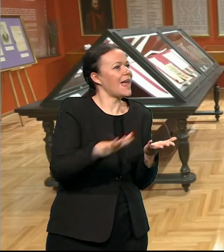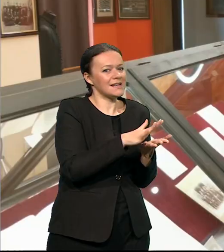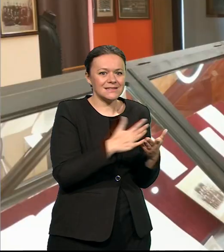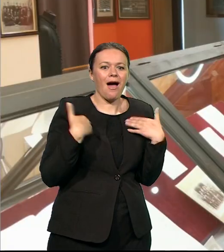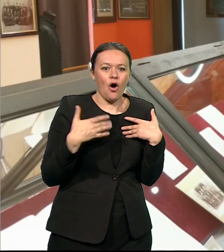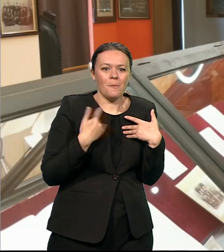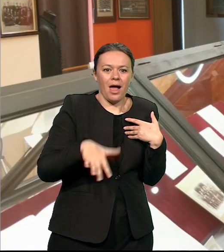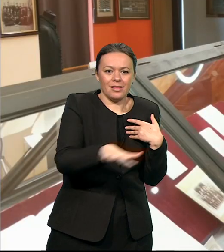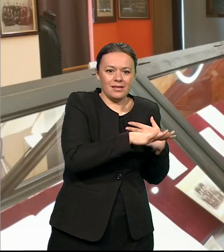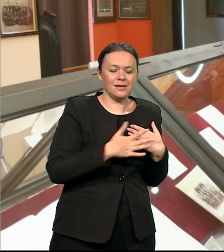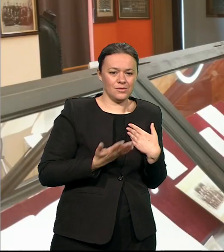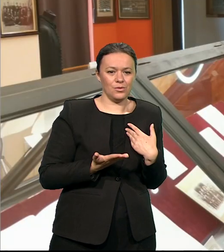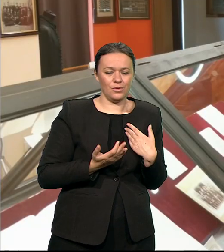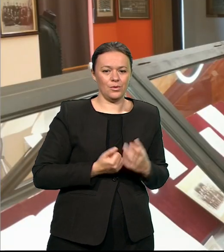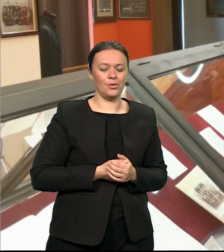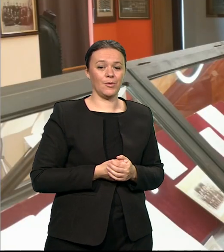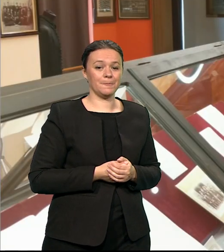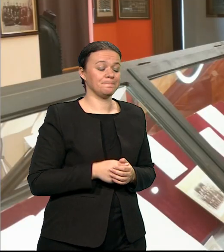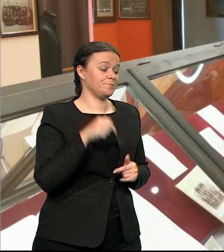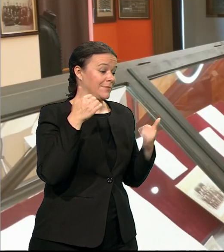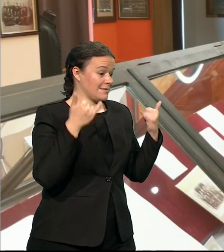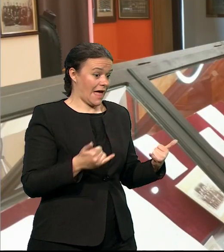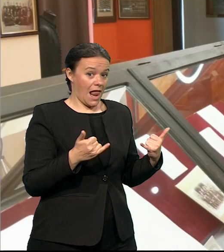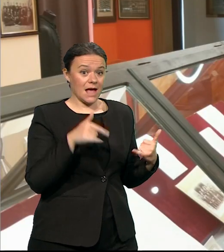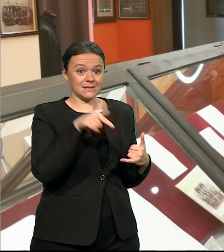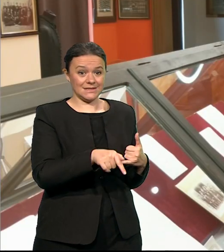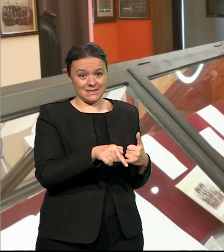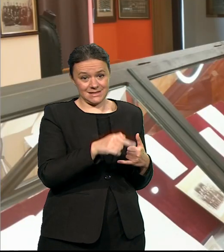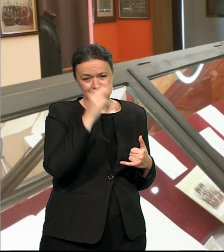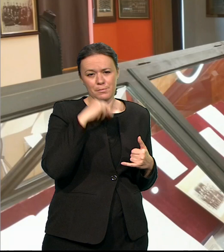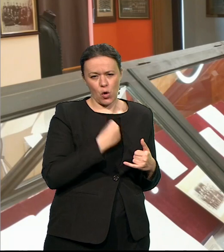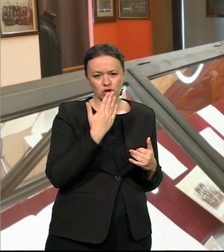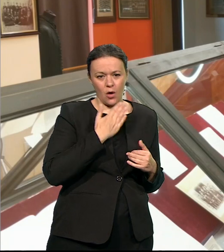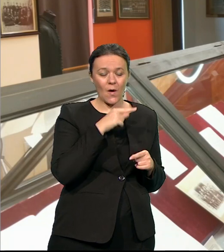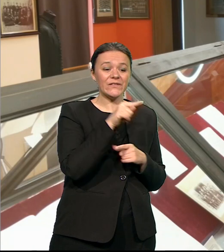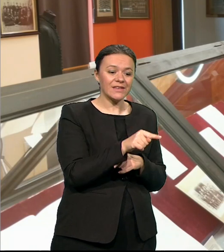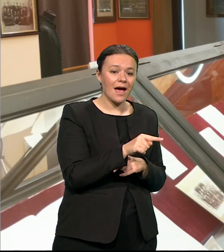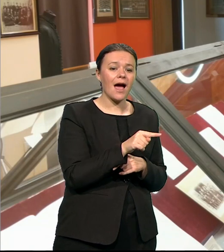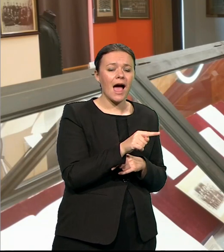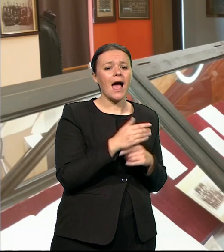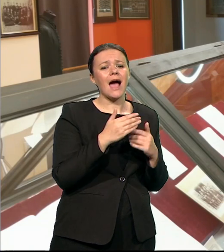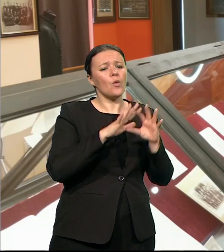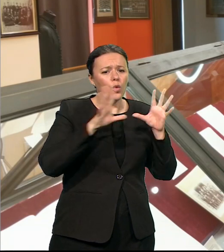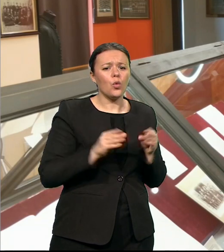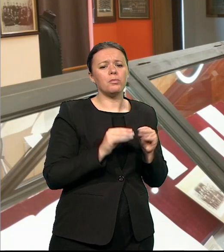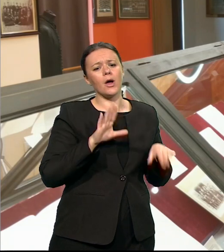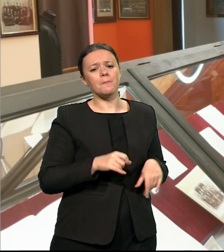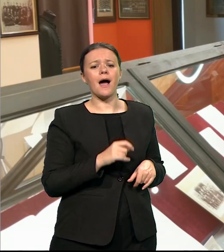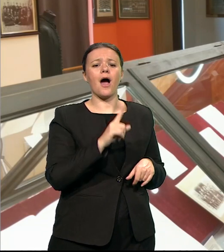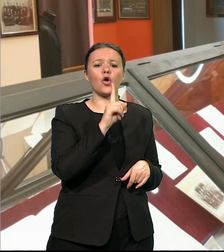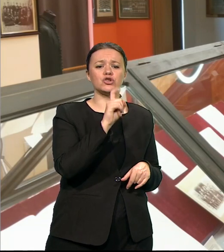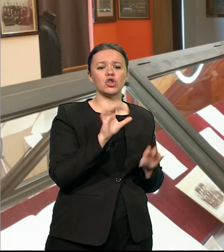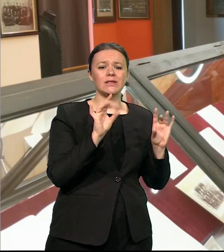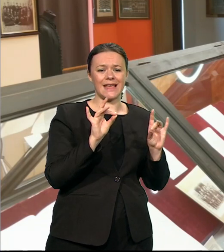omladina u pitanju. Karlovačka bogoslovija danas ima sa vanrednim učenicima oko 110 đaka.